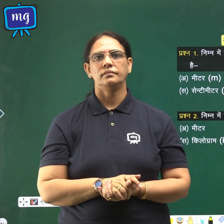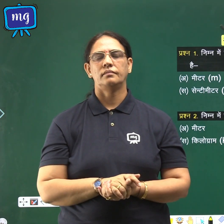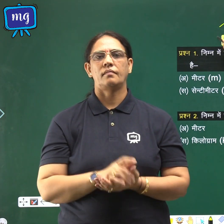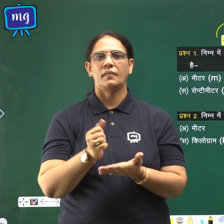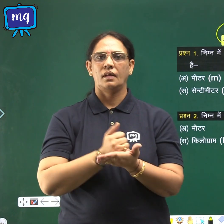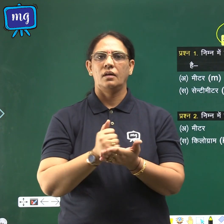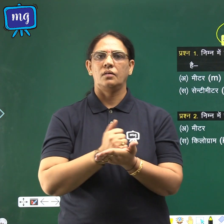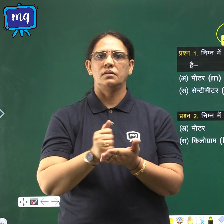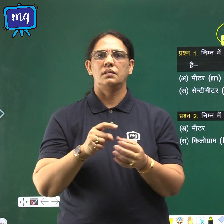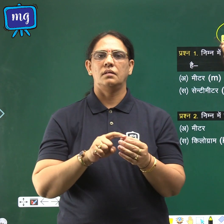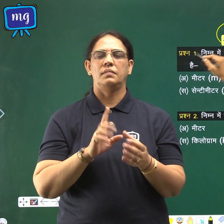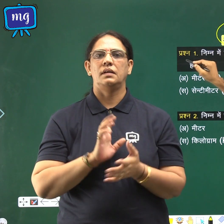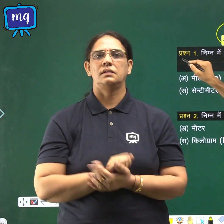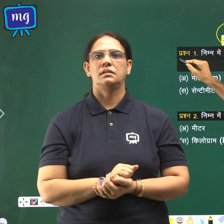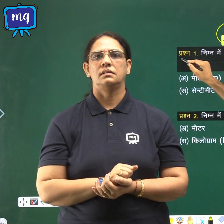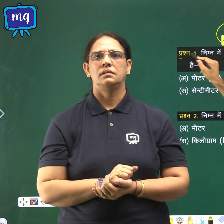अभ्यास प्रश्न।